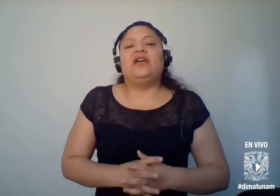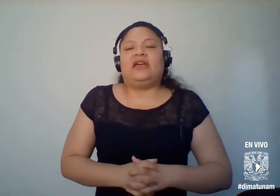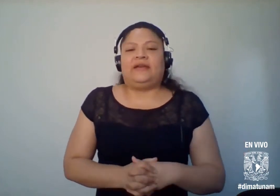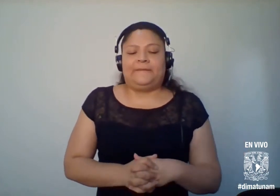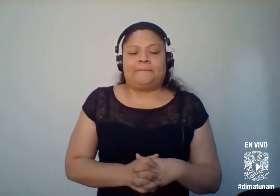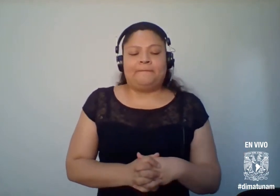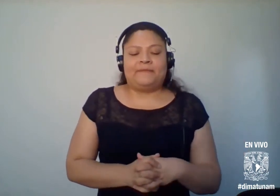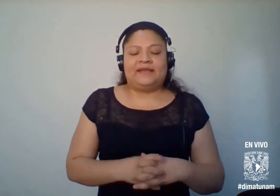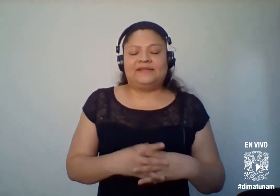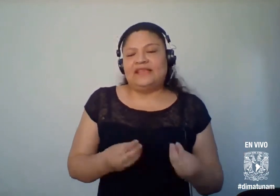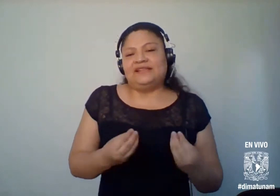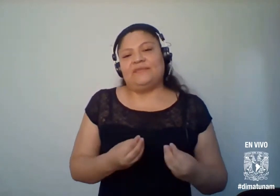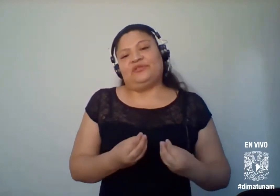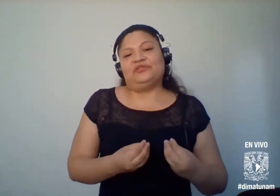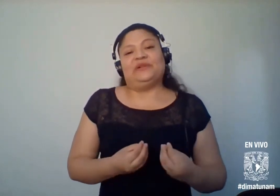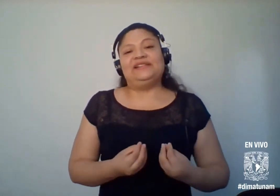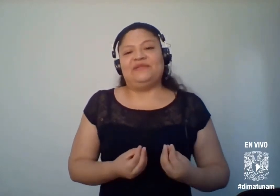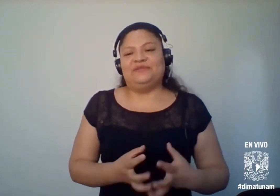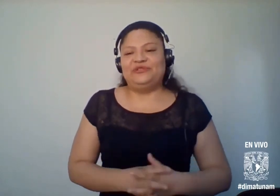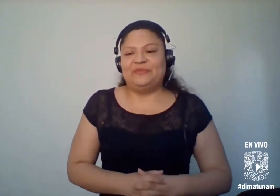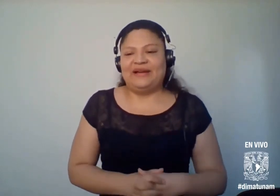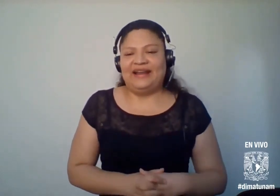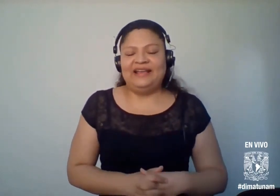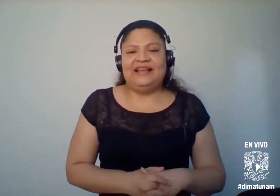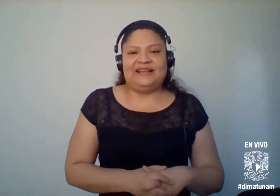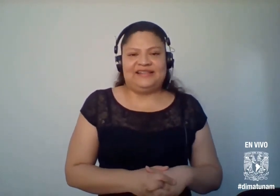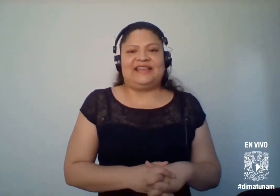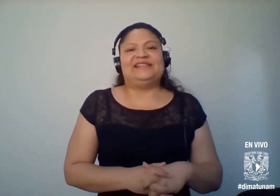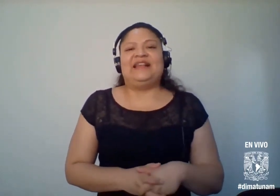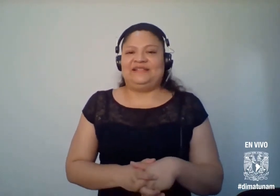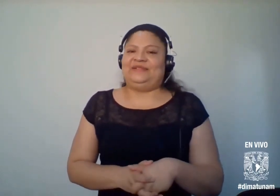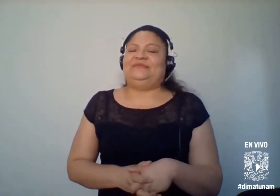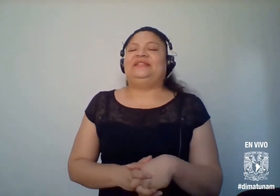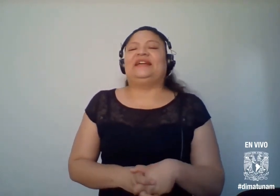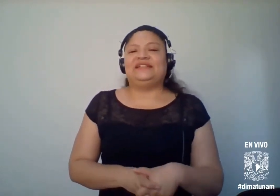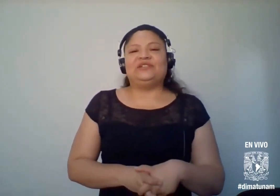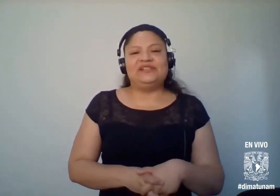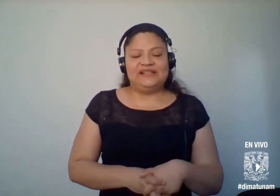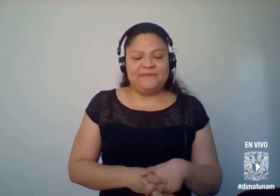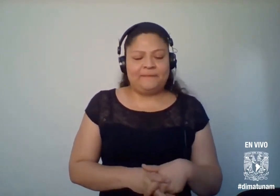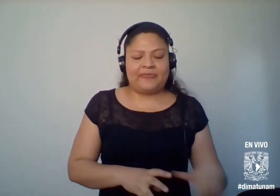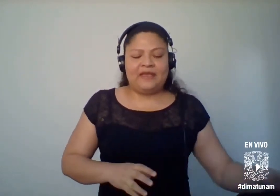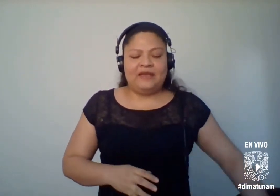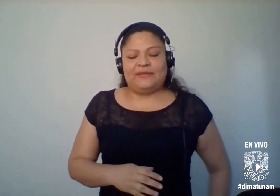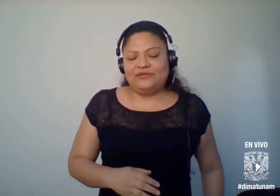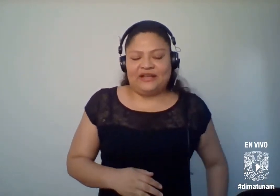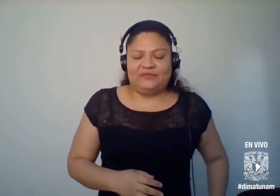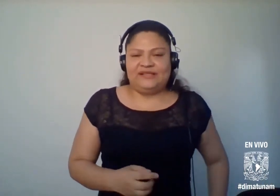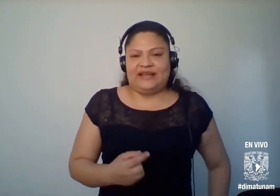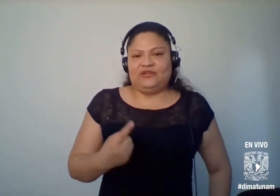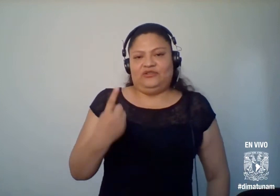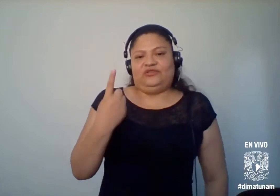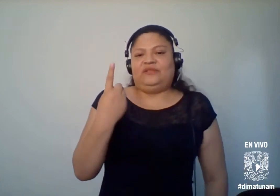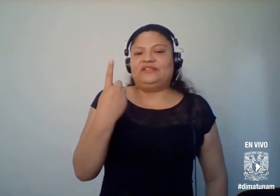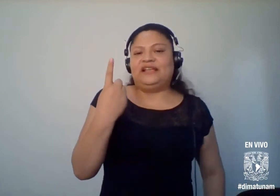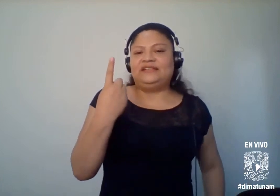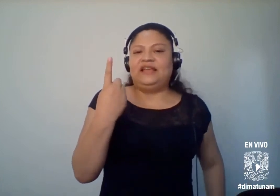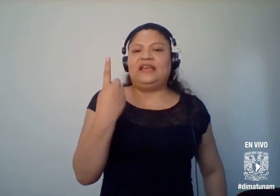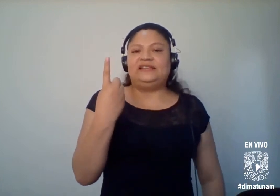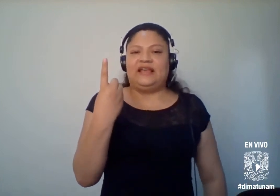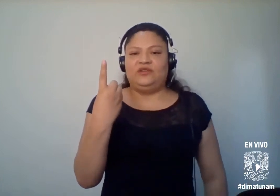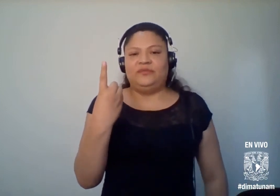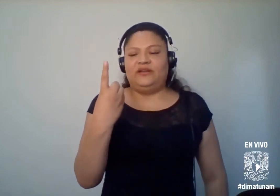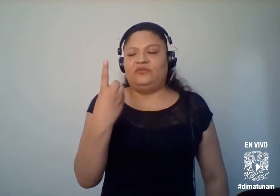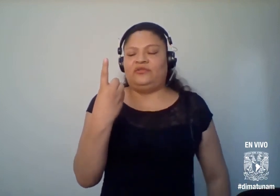son señas que pues nos pueden servir mucho para la enseñanza de las matemáticas. Entonces, vamos a comenzar con los números.